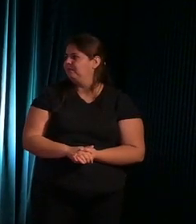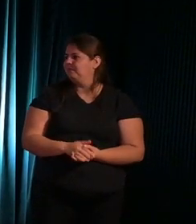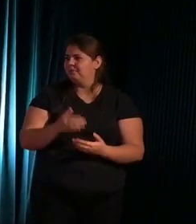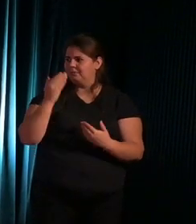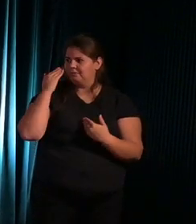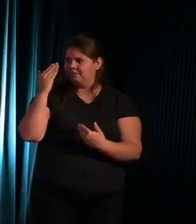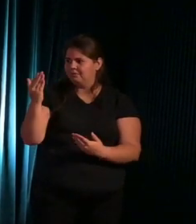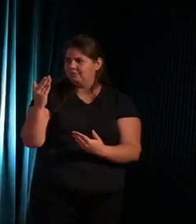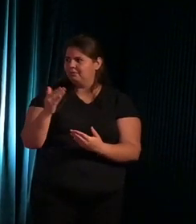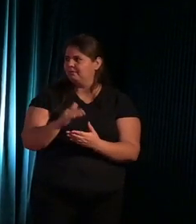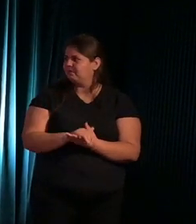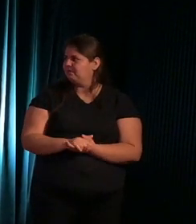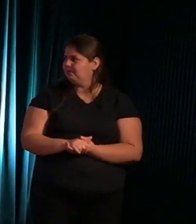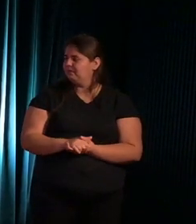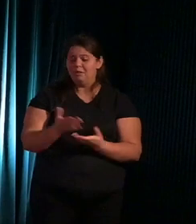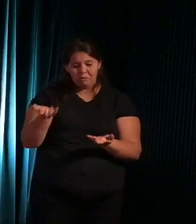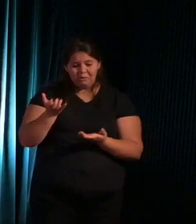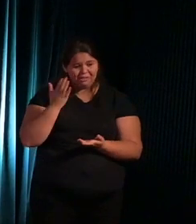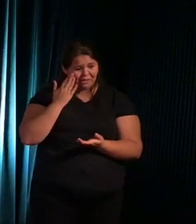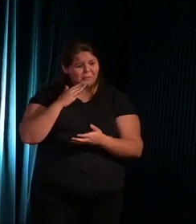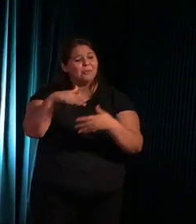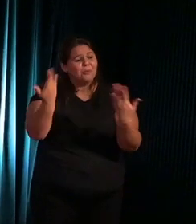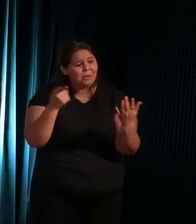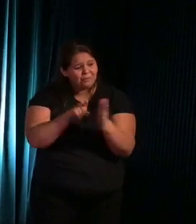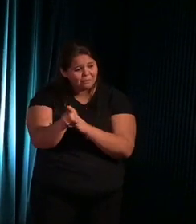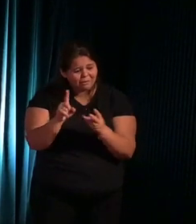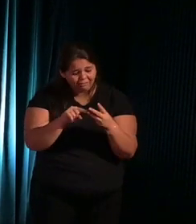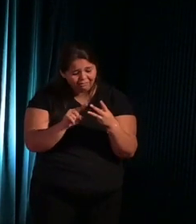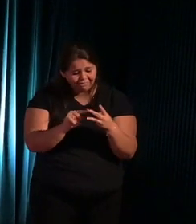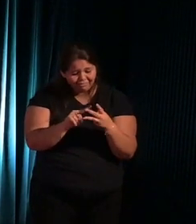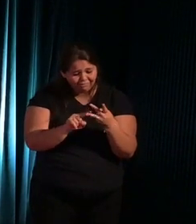Obrigado. Eu gostaria de ficar agora curioso de saber qual é.